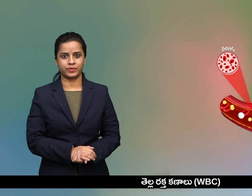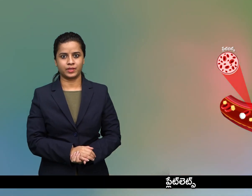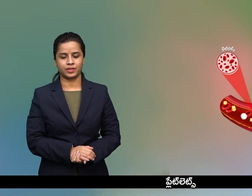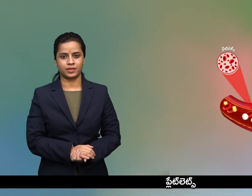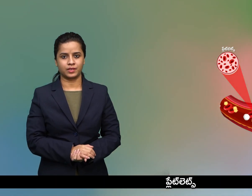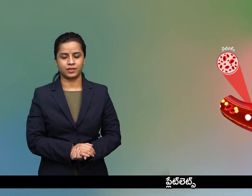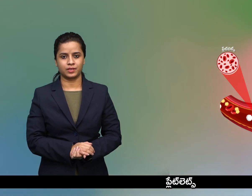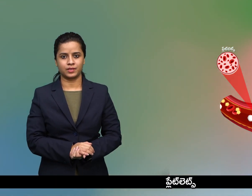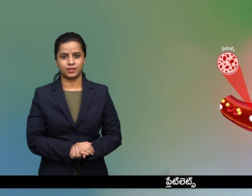ప్లేట్లెట్స్.